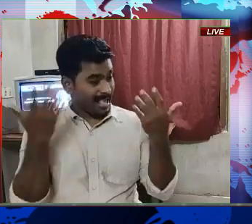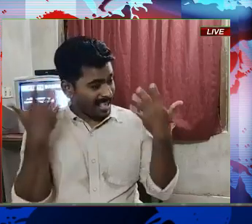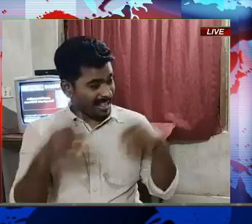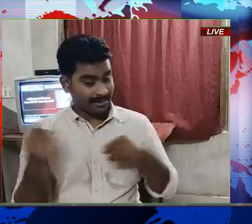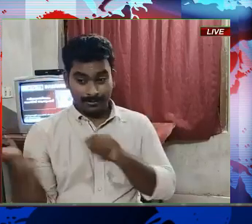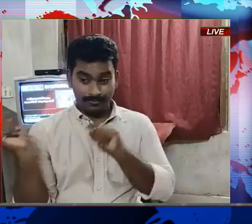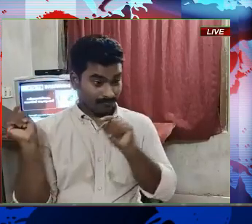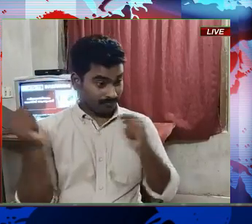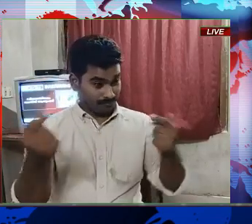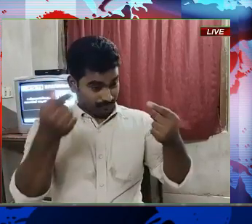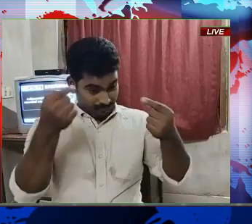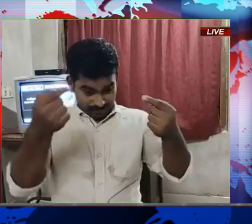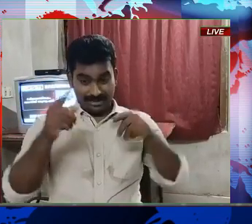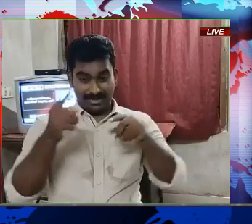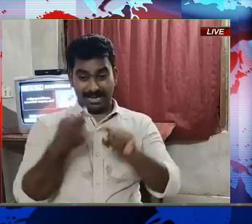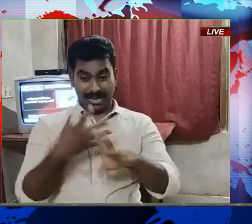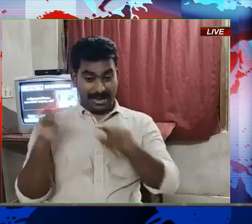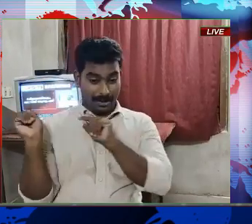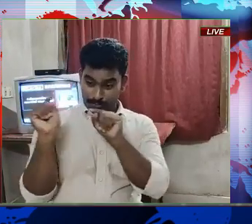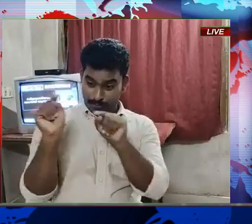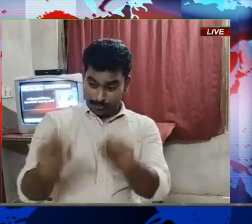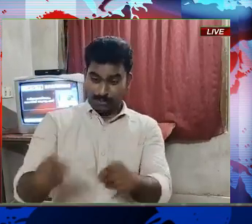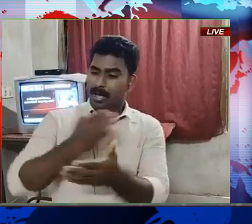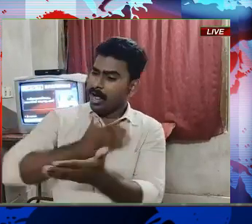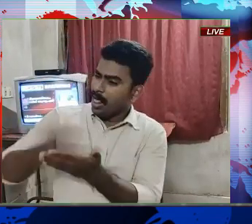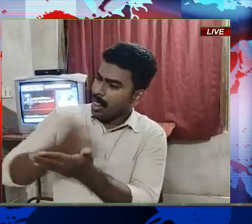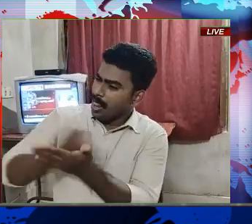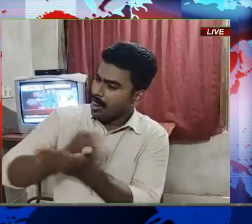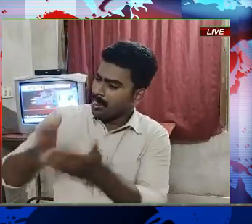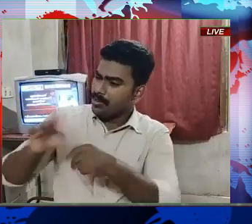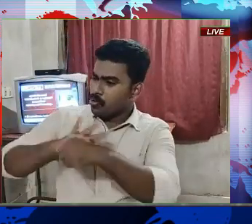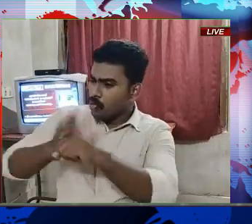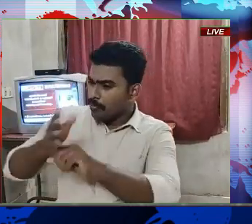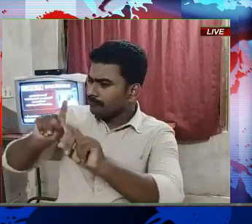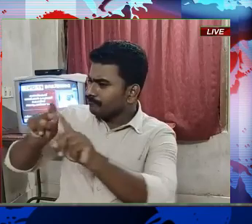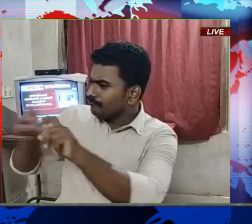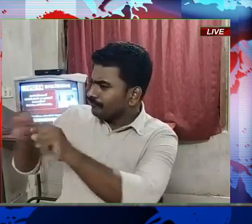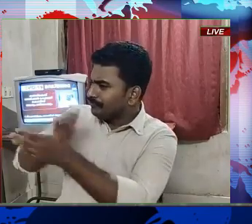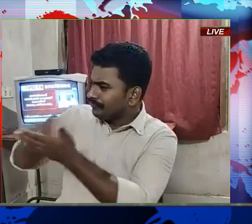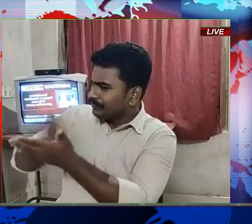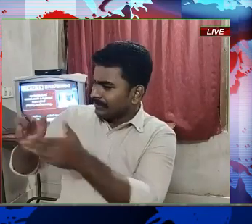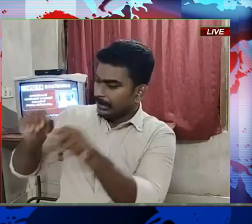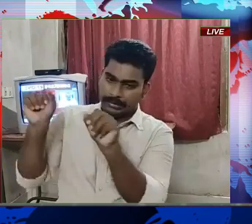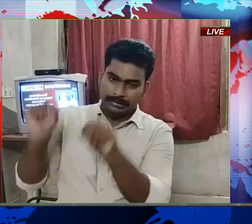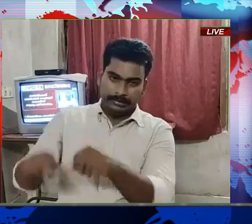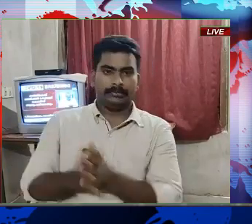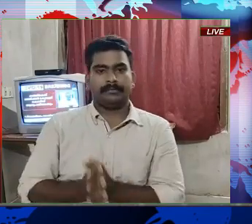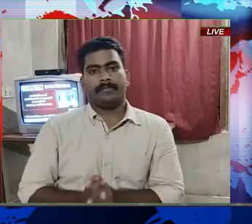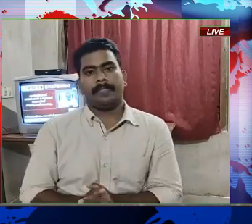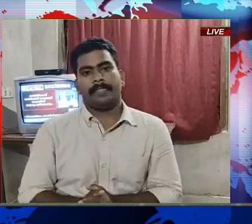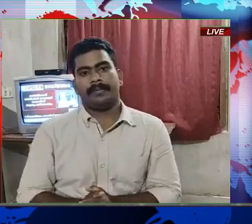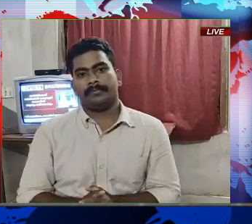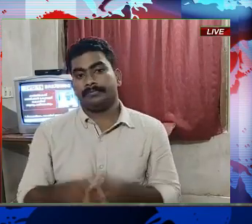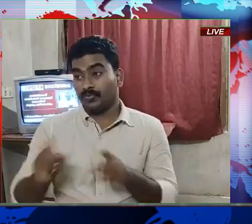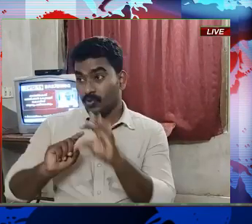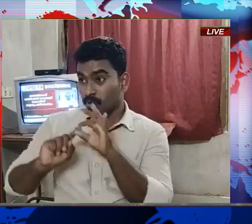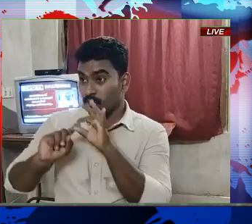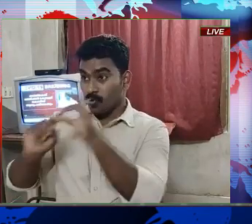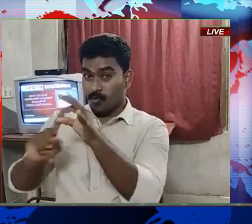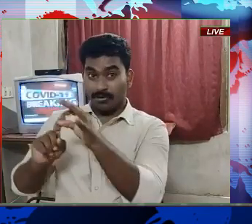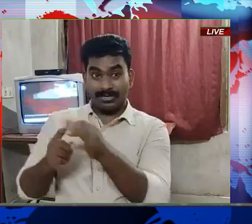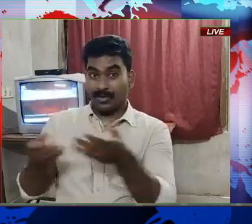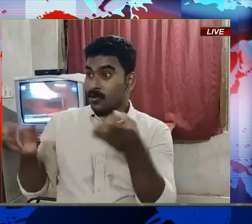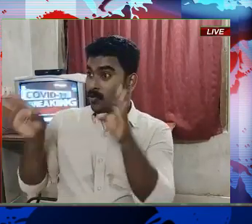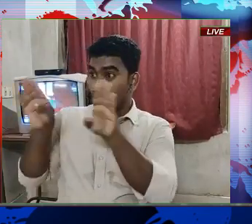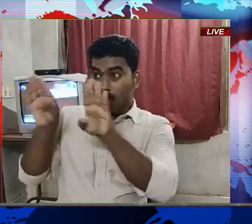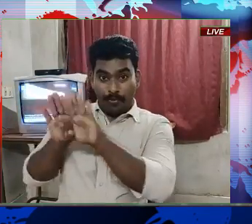ലോസ് ഓഫ് പേ അവധിയിൽ പോകാനാണ് ജീവനക്കാരോട് നിർദ്ദേശിക്കുന്നത്. നേഴ്സ് ലാബ് ജീവനക്കാരോട് അത്തരത്തിൽ ആവശ്യപ്പെട്ടു. അല്ല, അത് ഇന്നലെ തന്നെ ഞാൻ പറഞ്ഞല്ലോ. ഇന്നലെ തന്നെ പറഞ്ഞത്